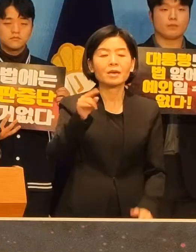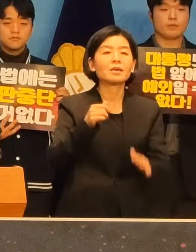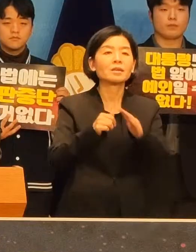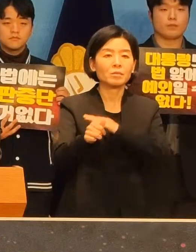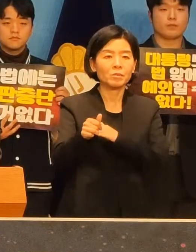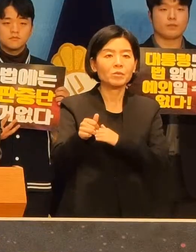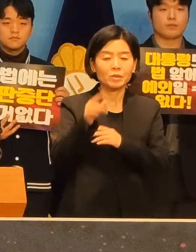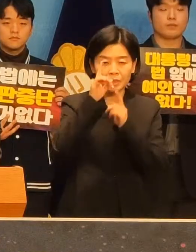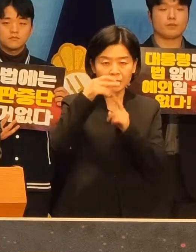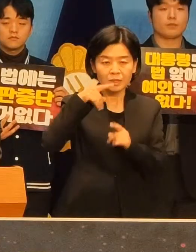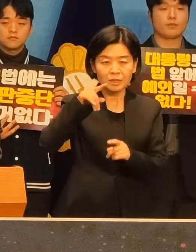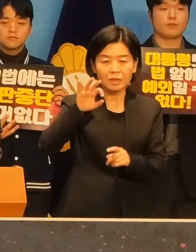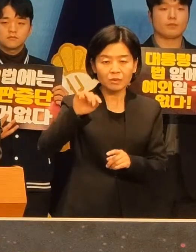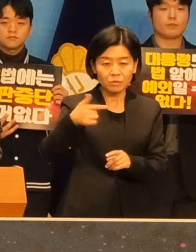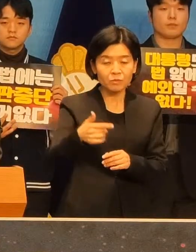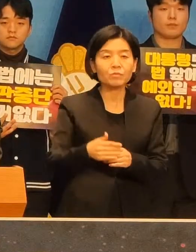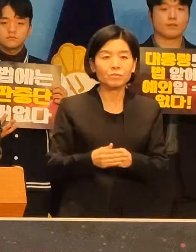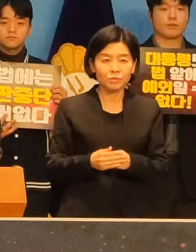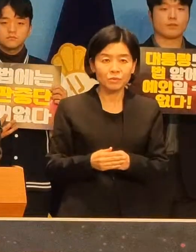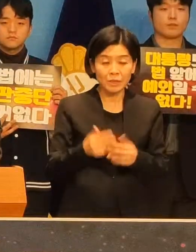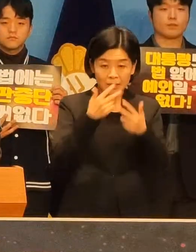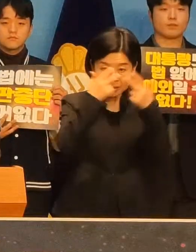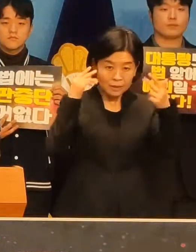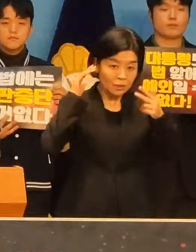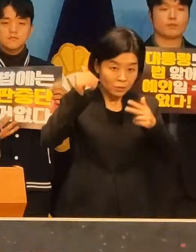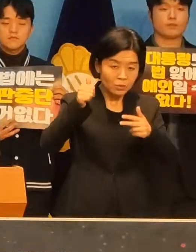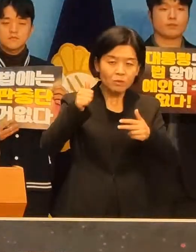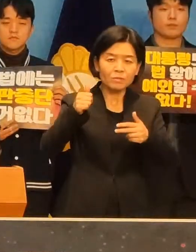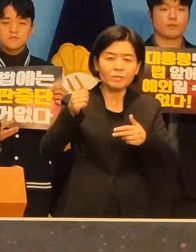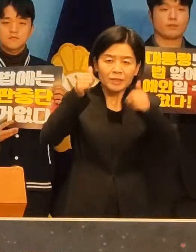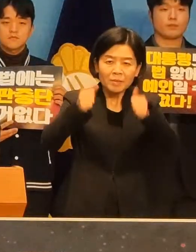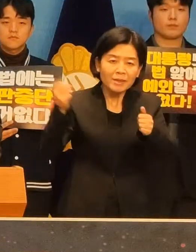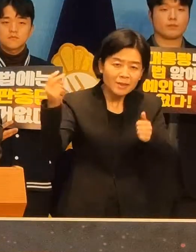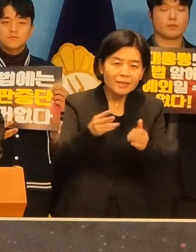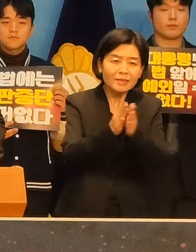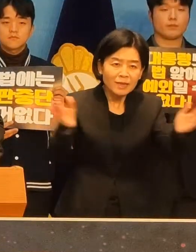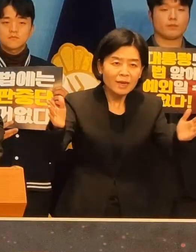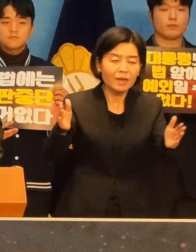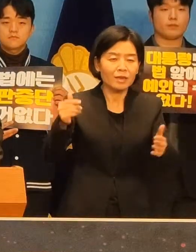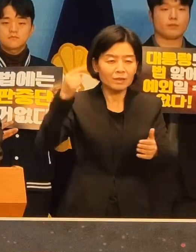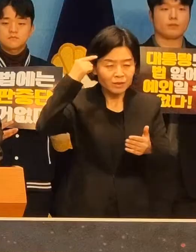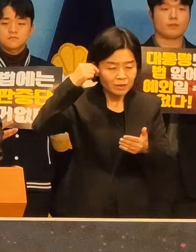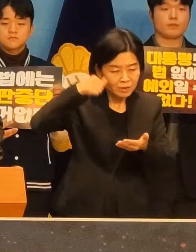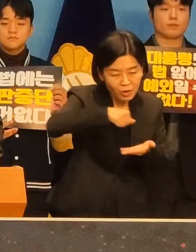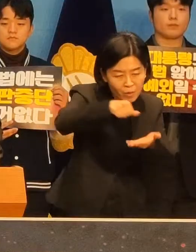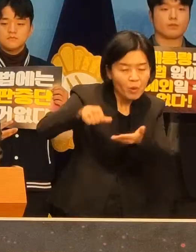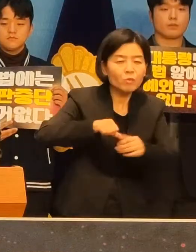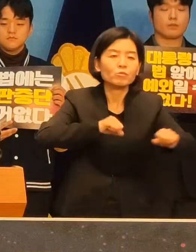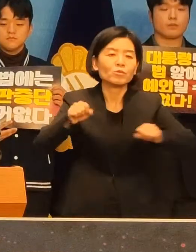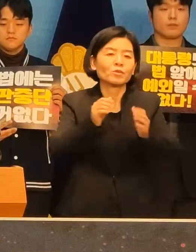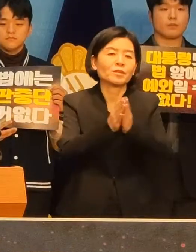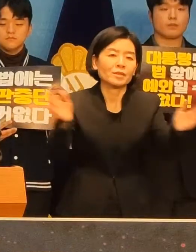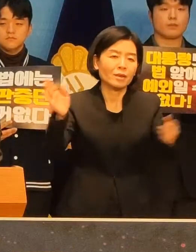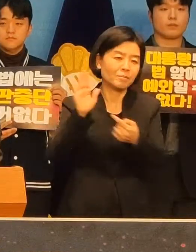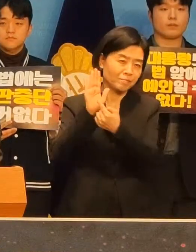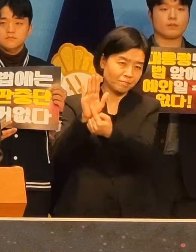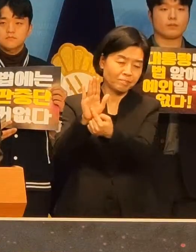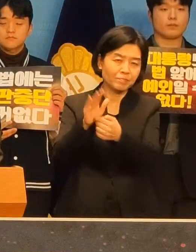이재명 대통령 재판재개 범국민 서명운동을 알리고자 이 자리에 섰습니다. 직론부터